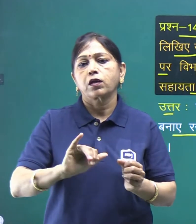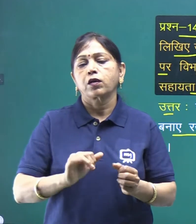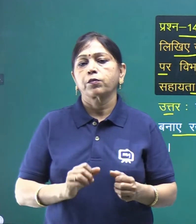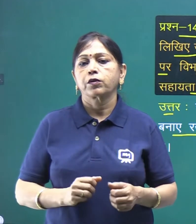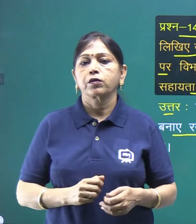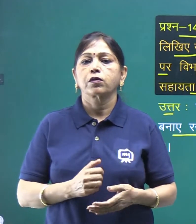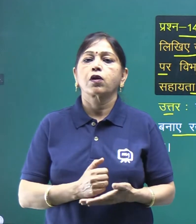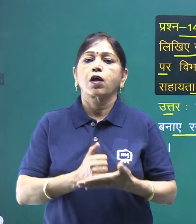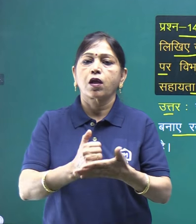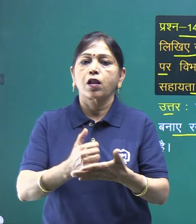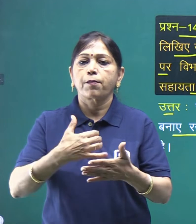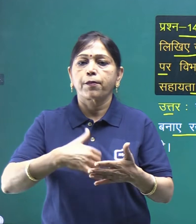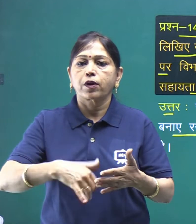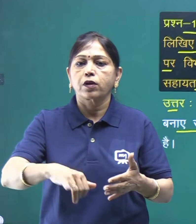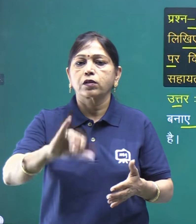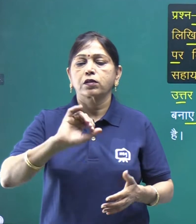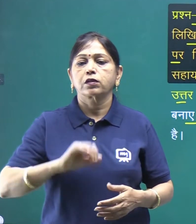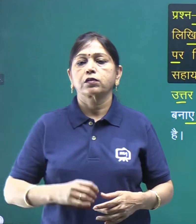सहायता करती है।